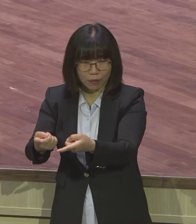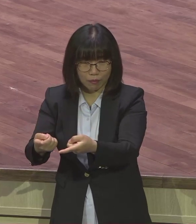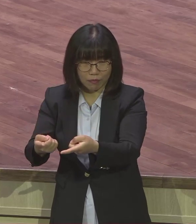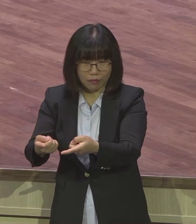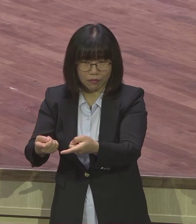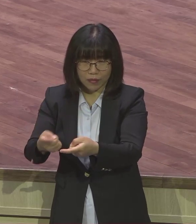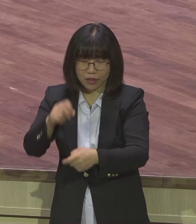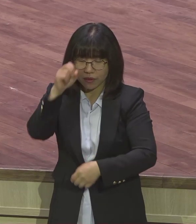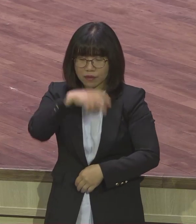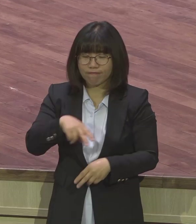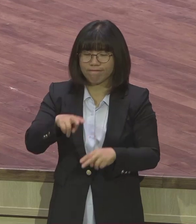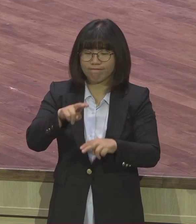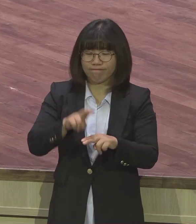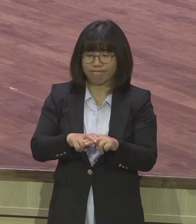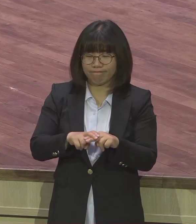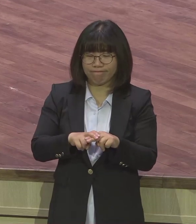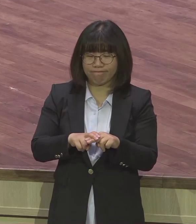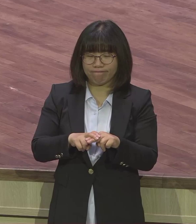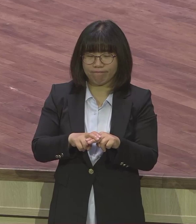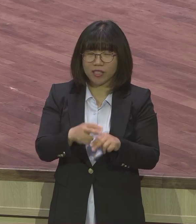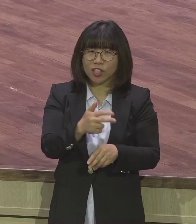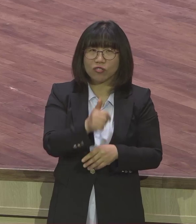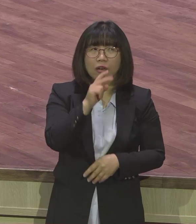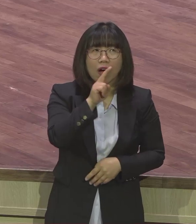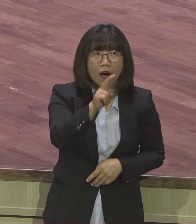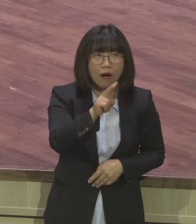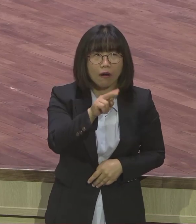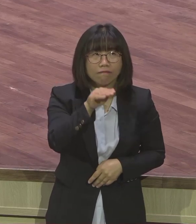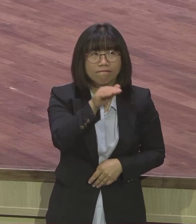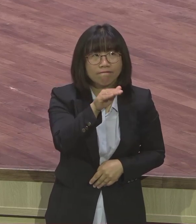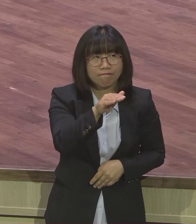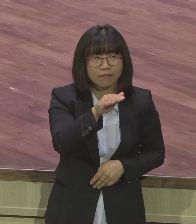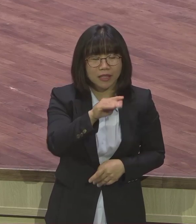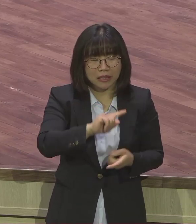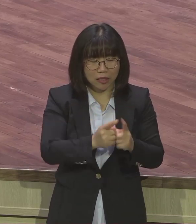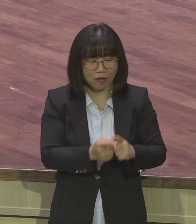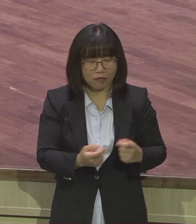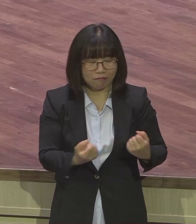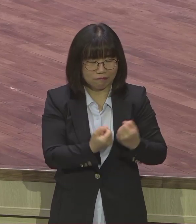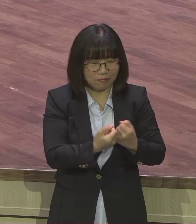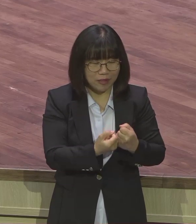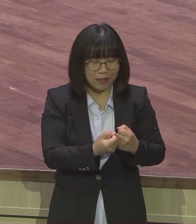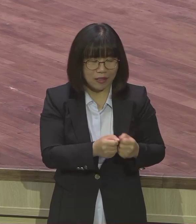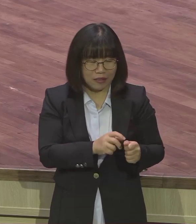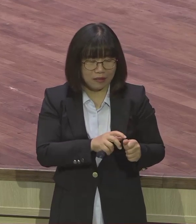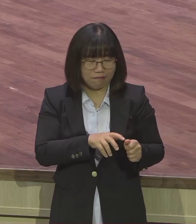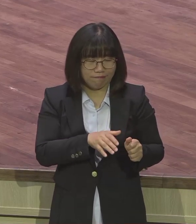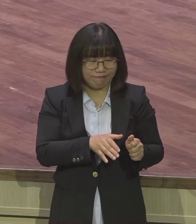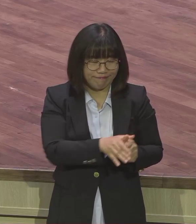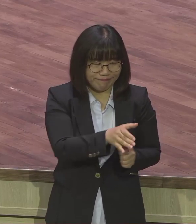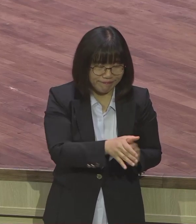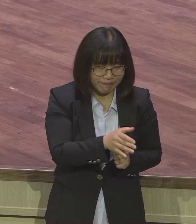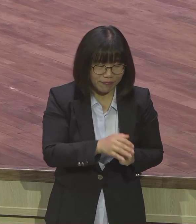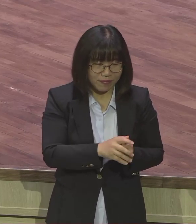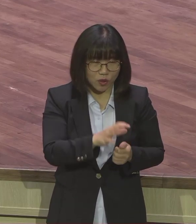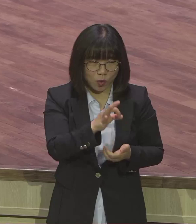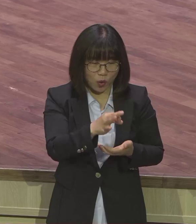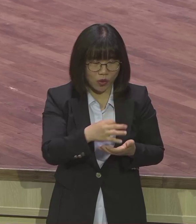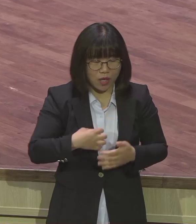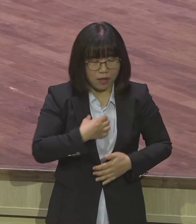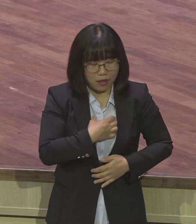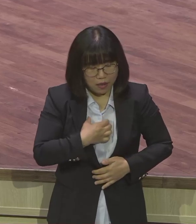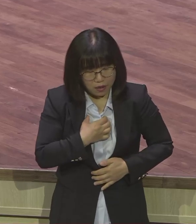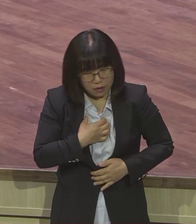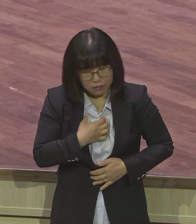앉아가지고 맨날 앉아가 주여주여 하고나 있고 삐딱삐딱 싸움이 나고 시기 질투나고 돈이나